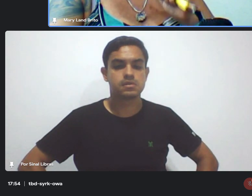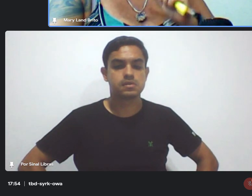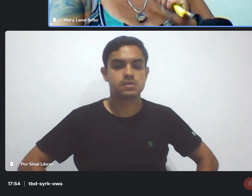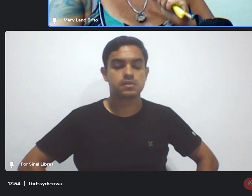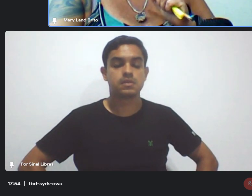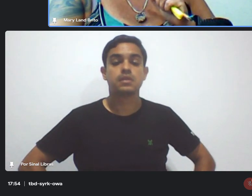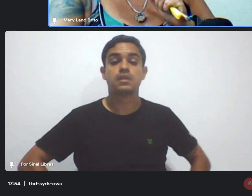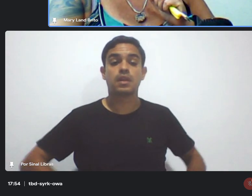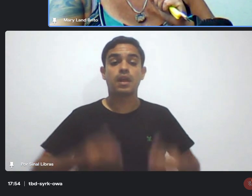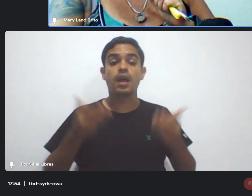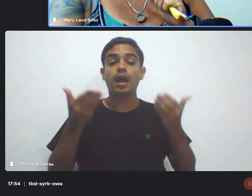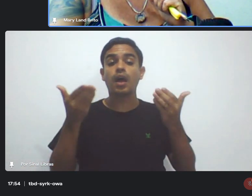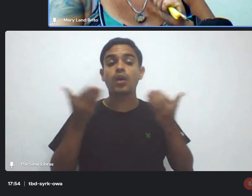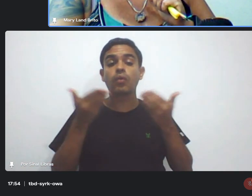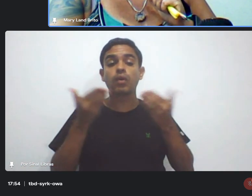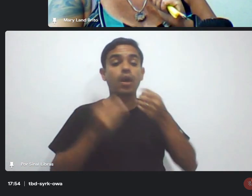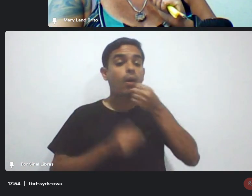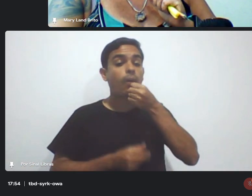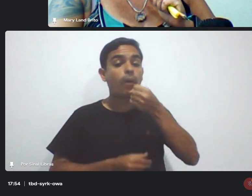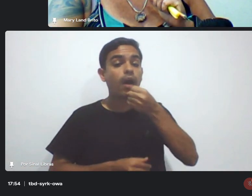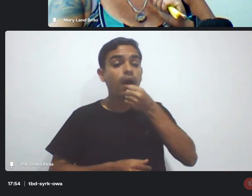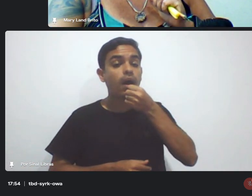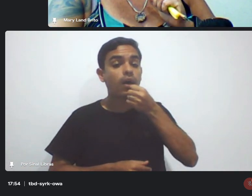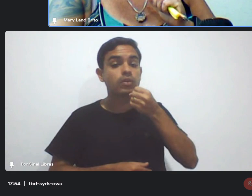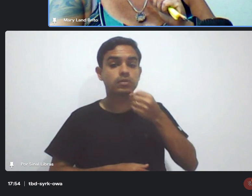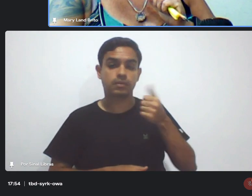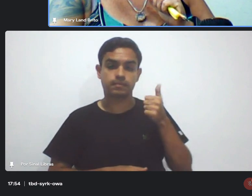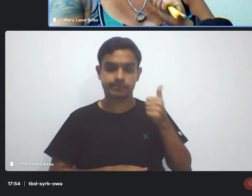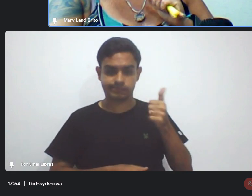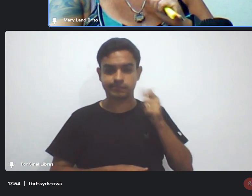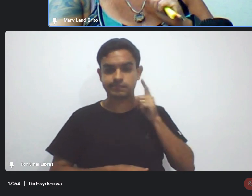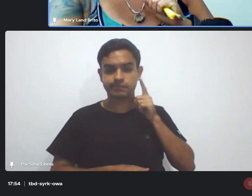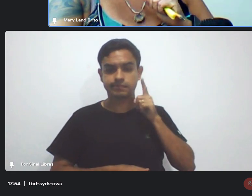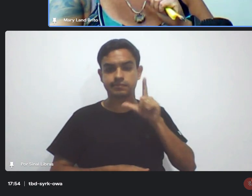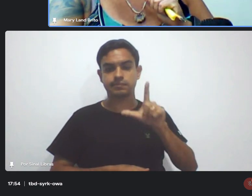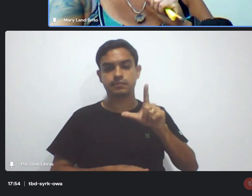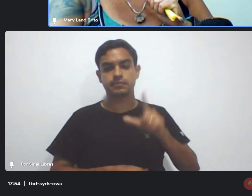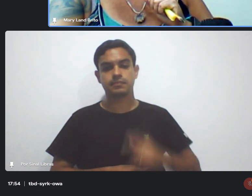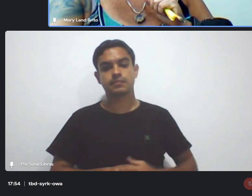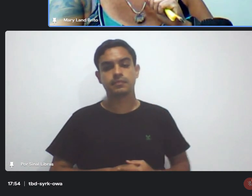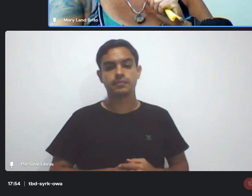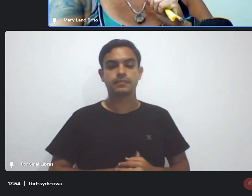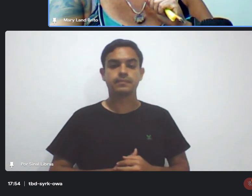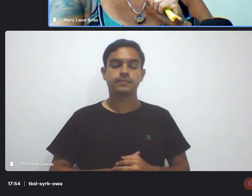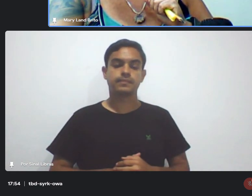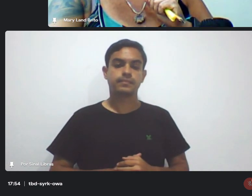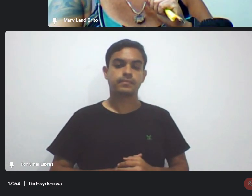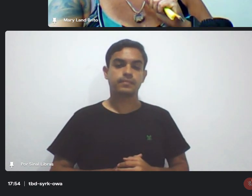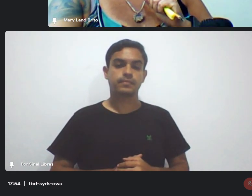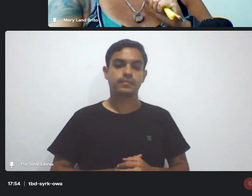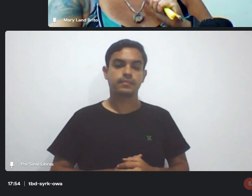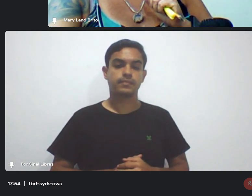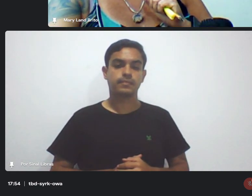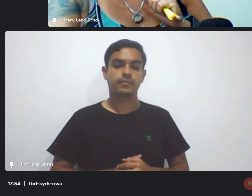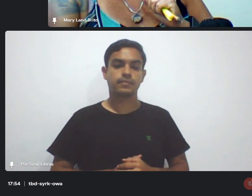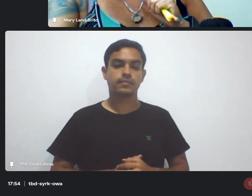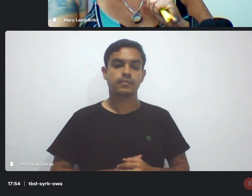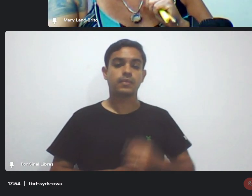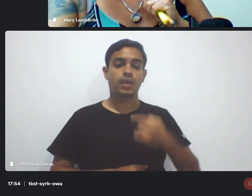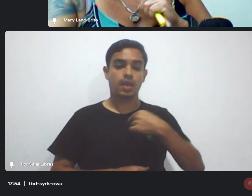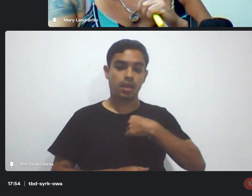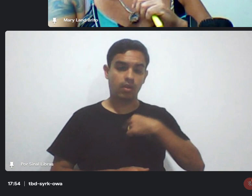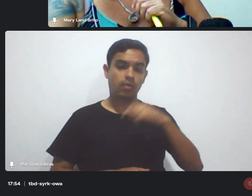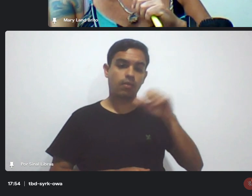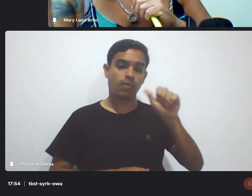Agora o áudio ainda está agora deu. Pronto. Liguei o áudio. Bom, eu sou Ayrton, né?